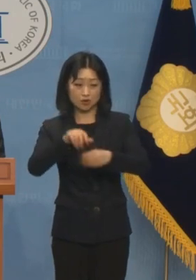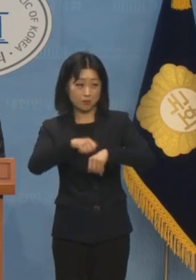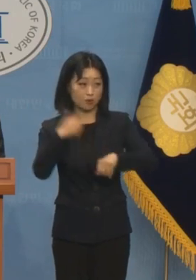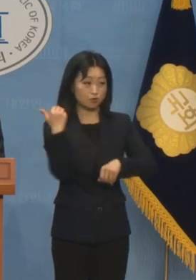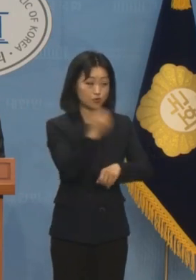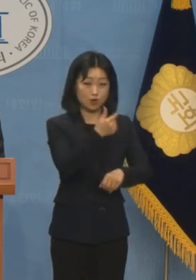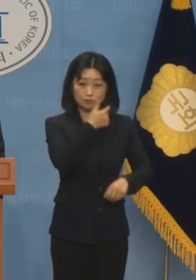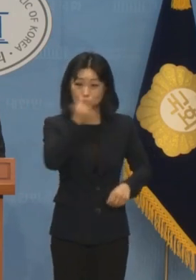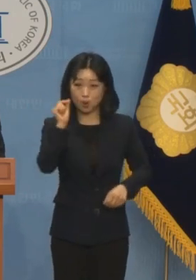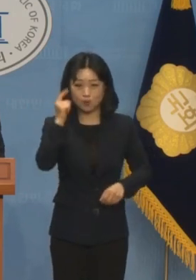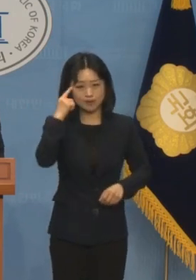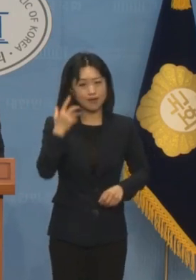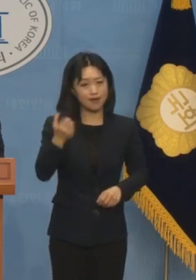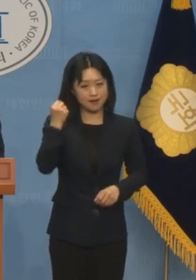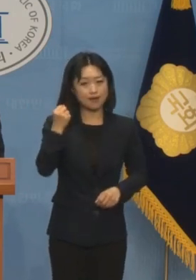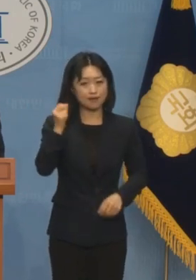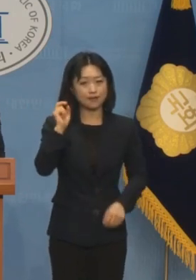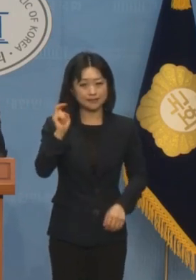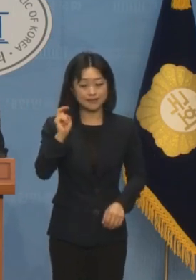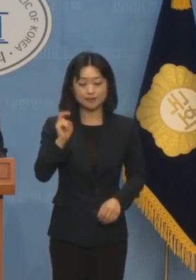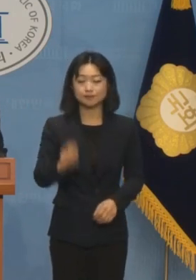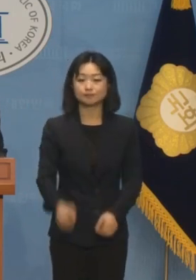것입니다.